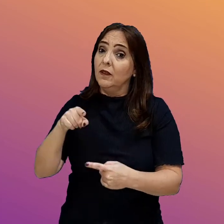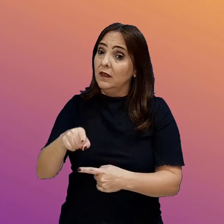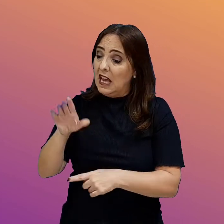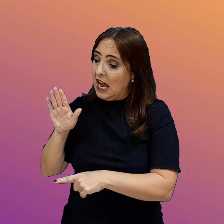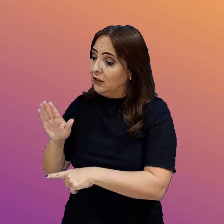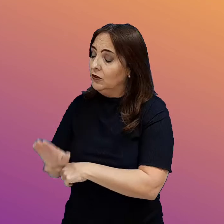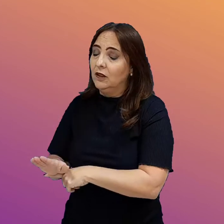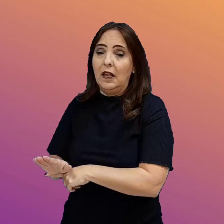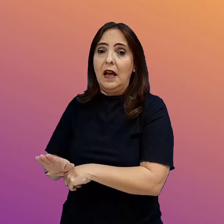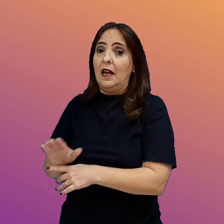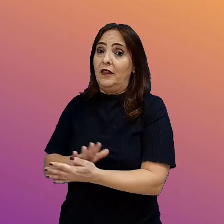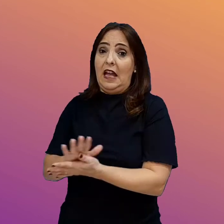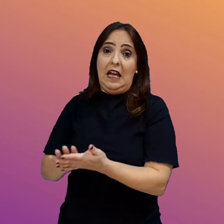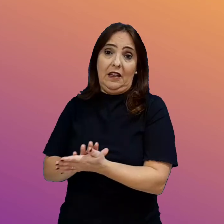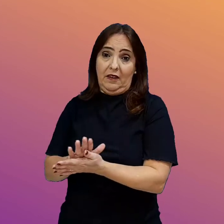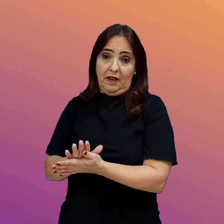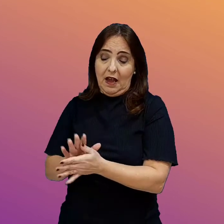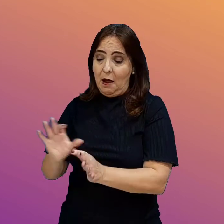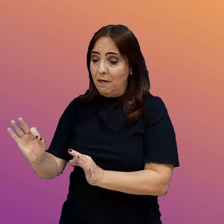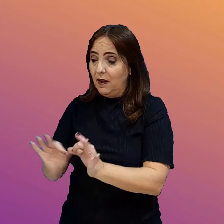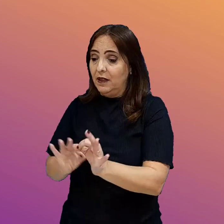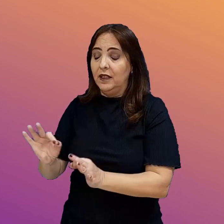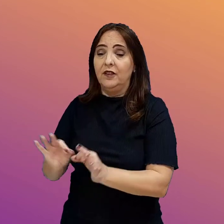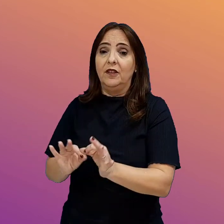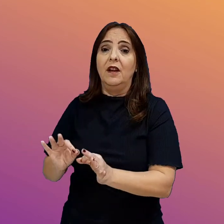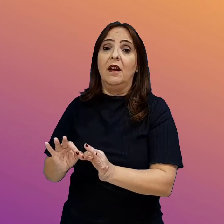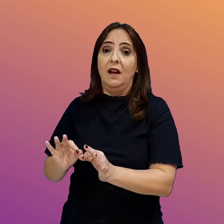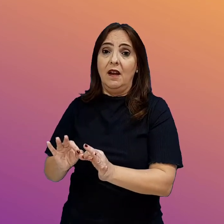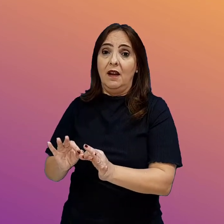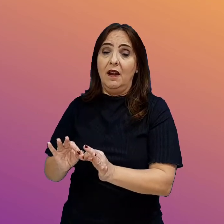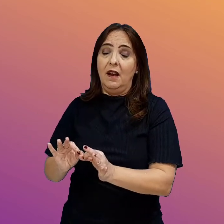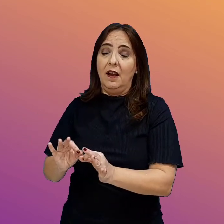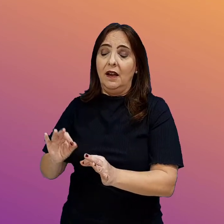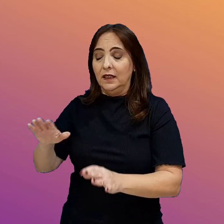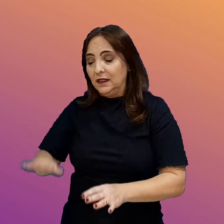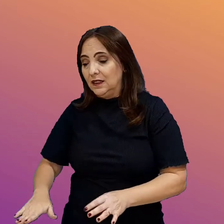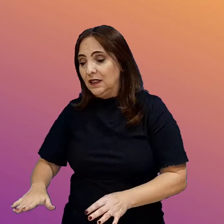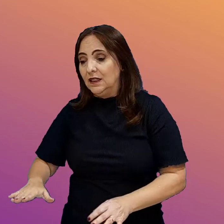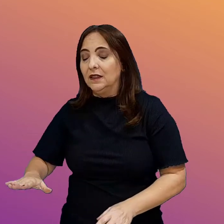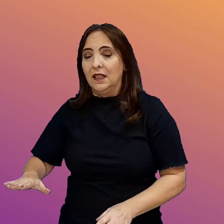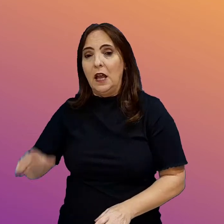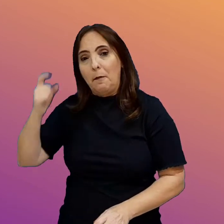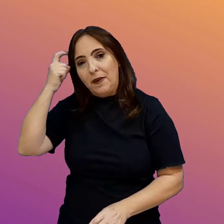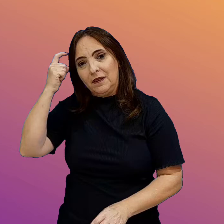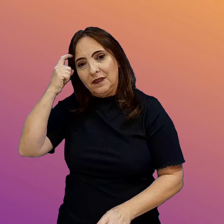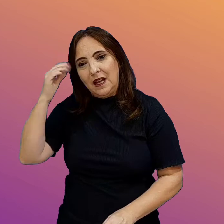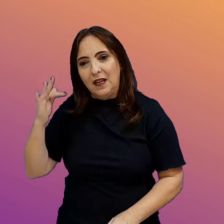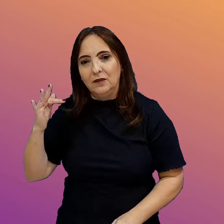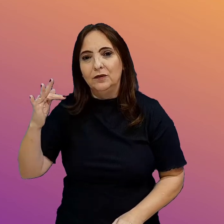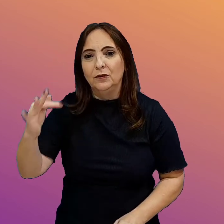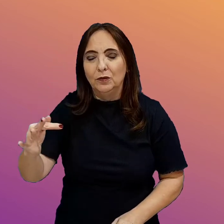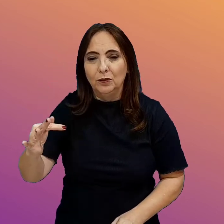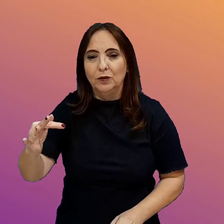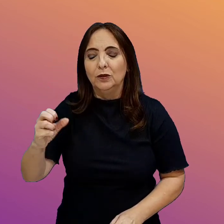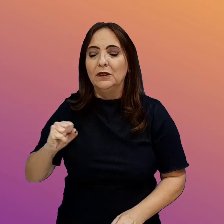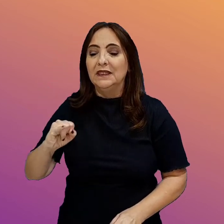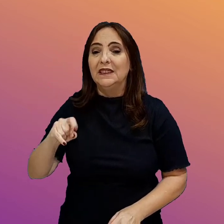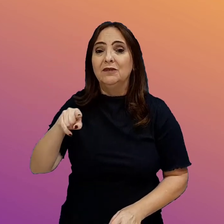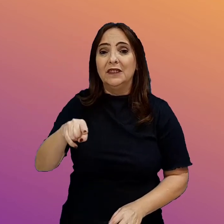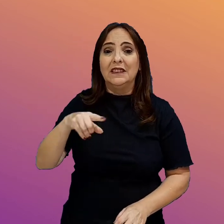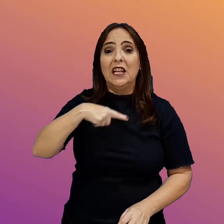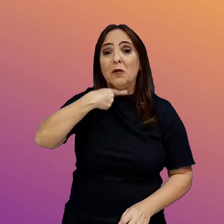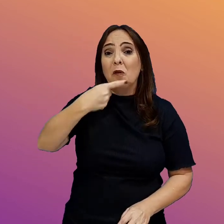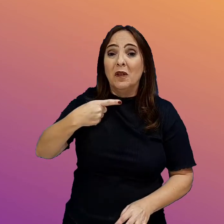criança a planejar o futuro se você não consegue planejar a semana com ela, né? Você não consegue planejar o dia com